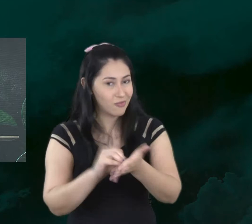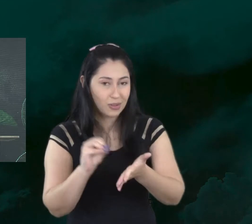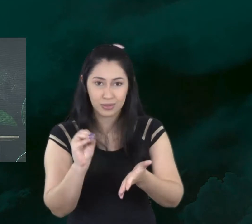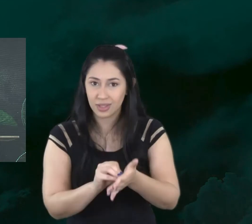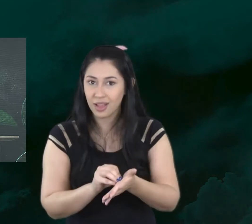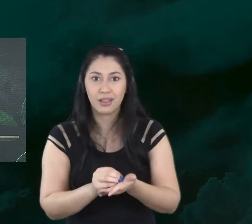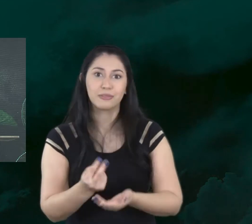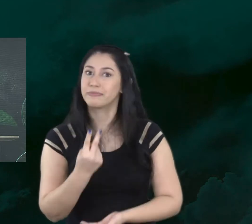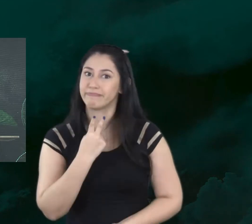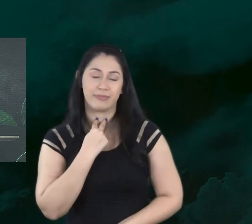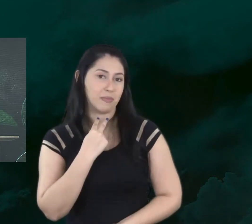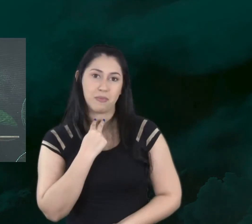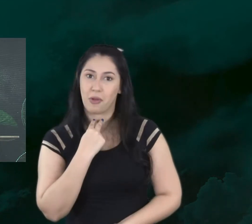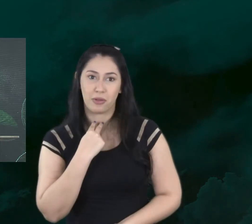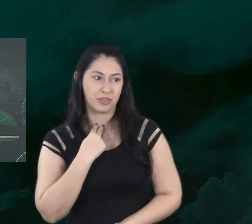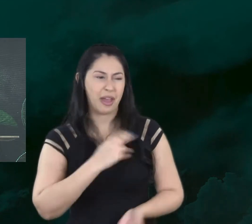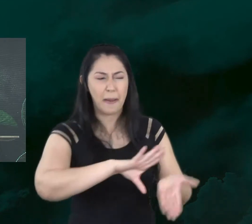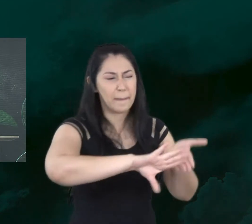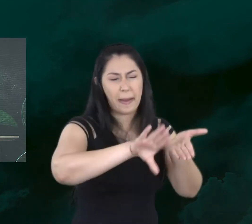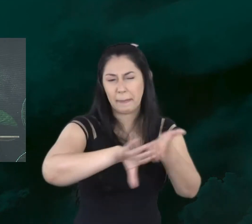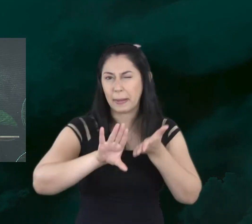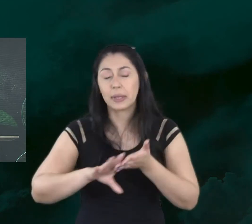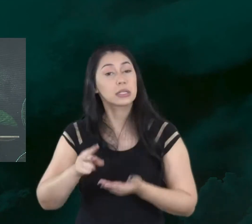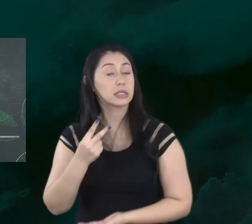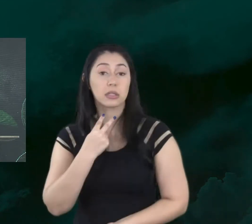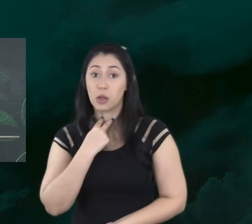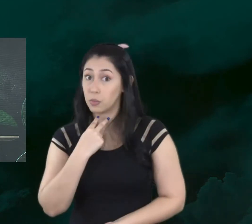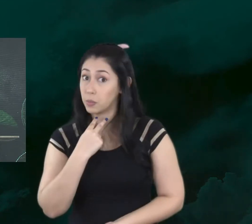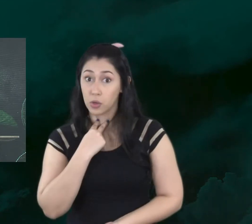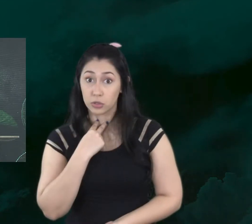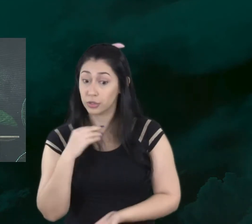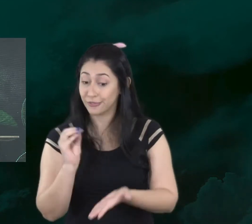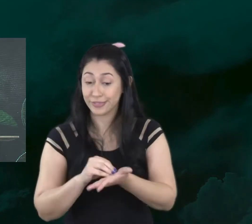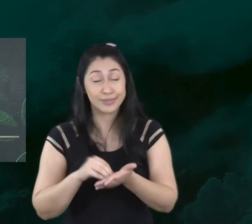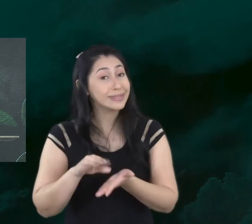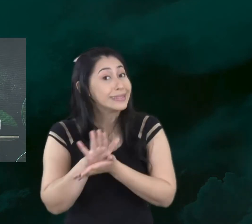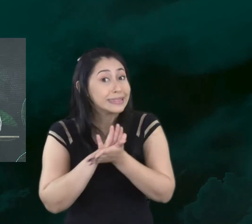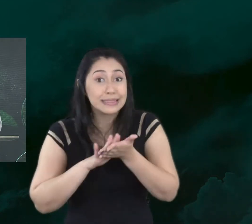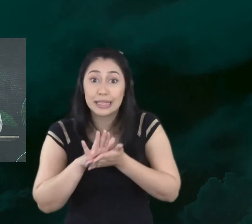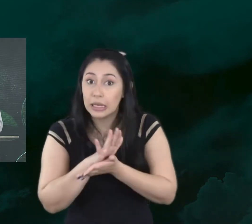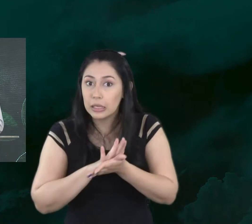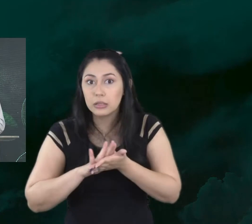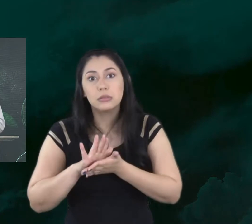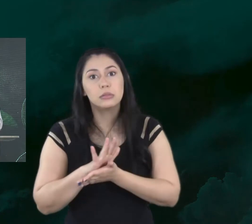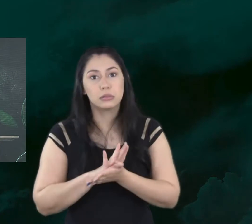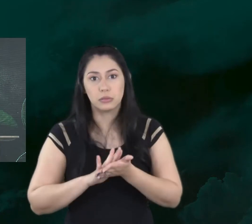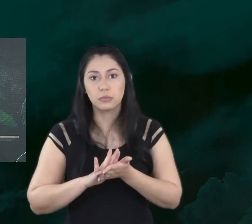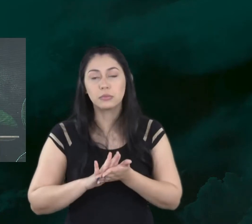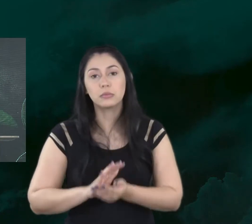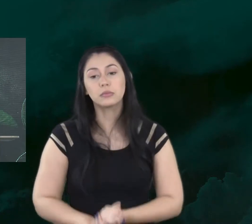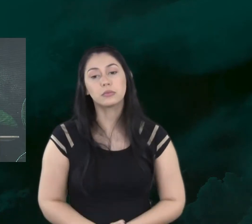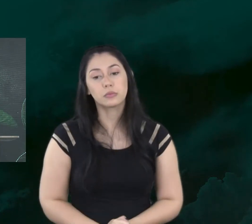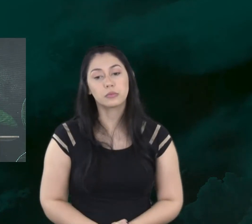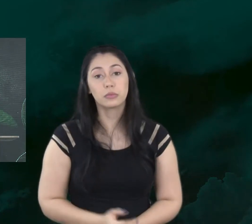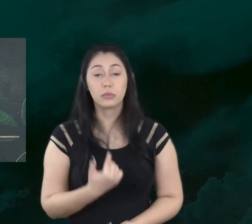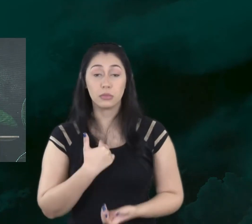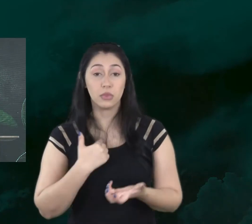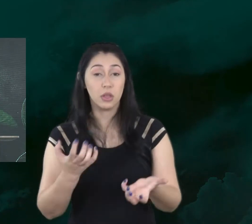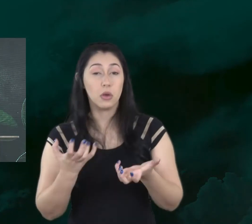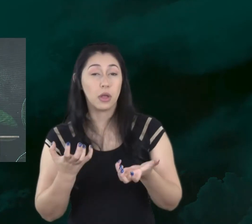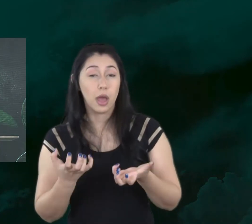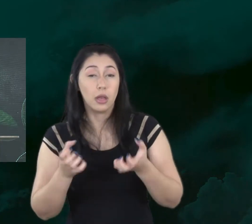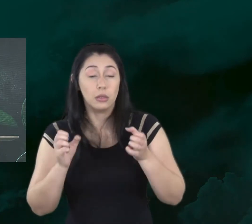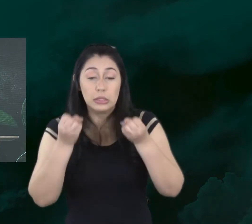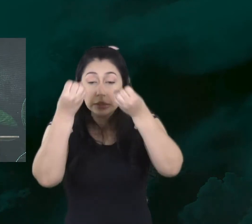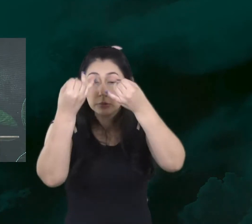né? Você não pode quebrar, quer dizer, não pode faltar nenhum elemento estrutural. É isso que eu quero deixar